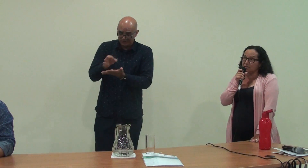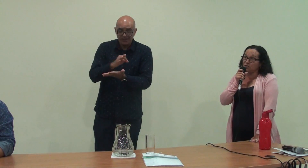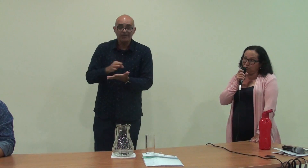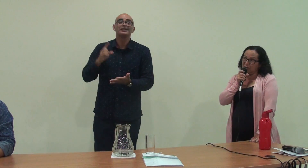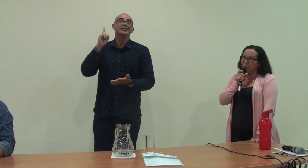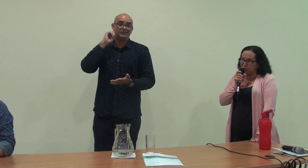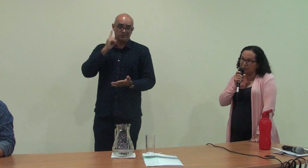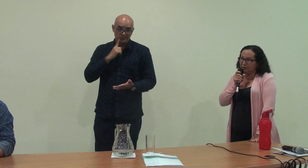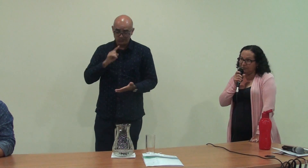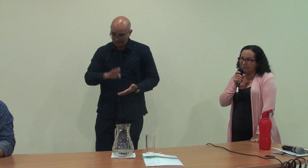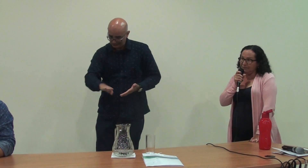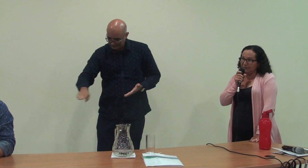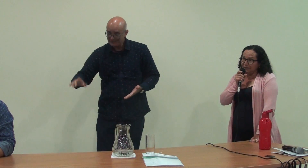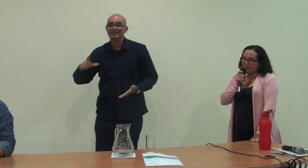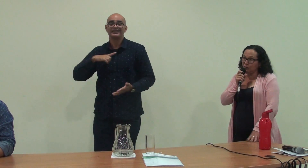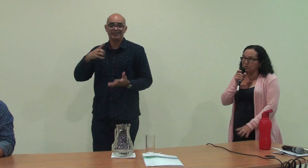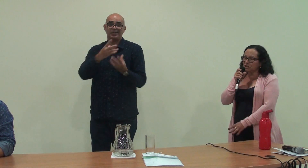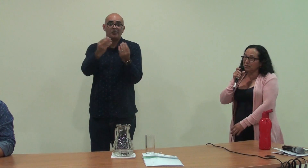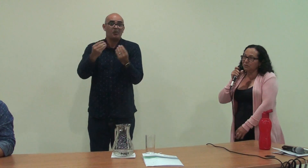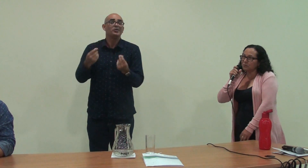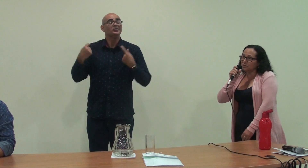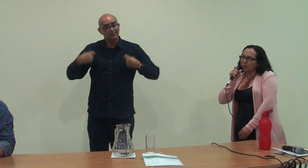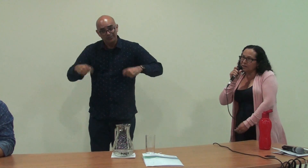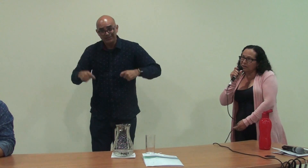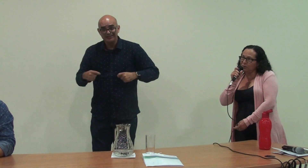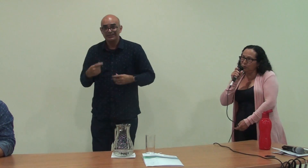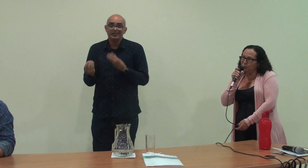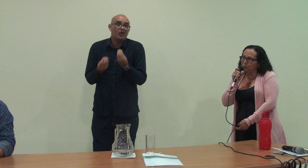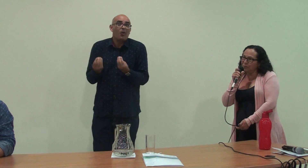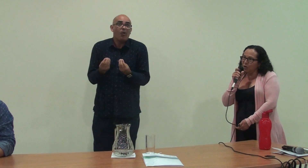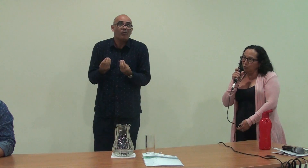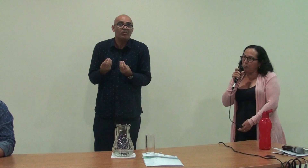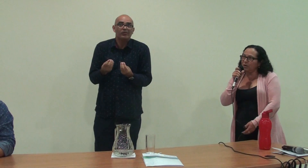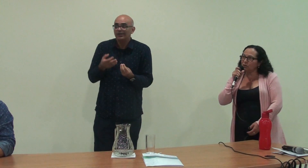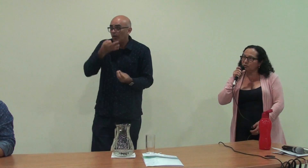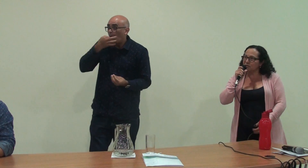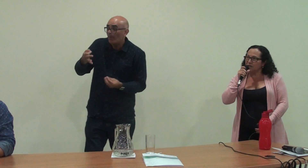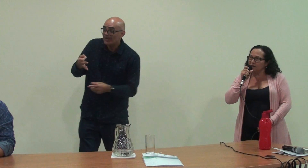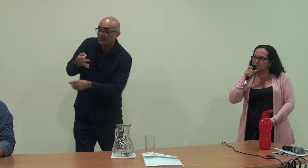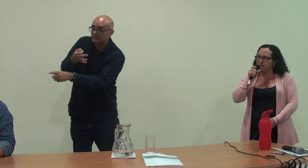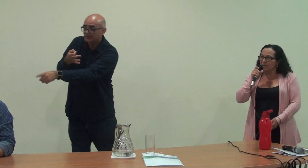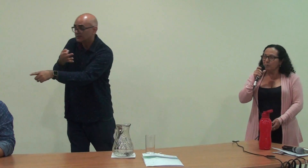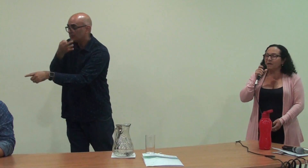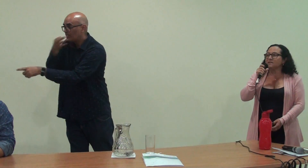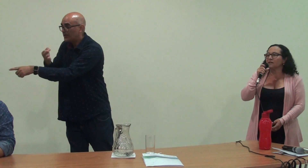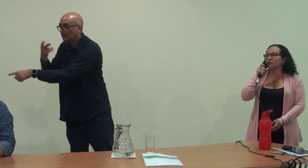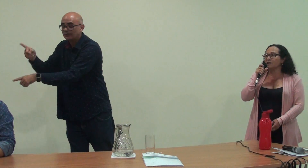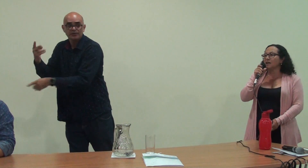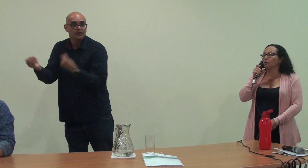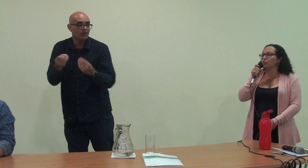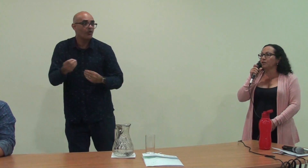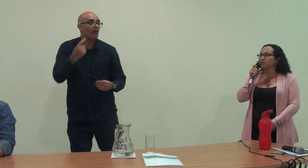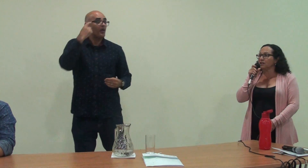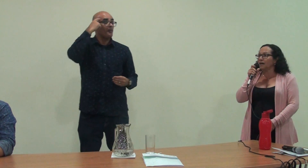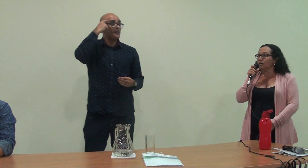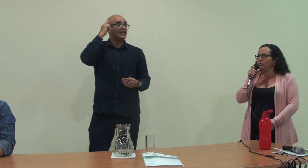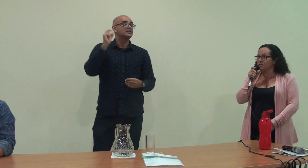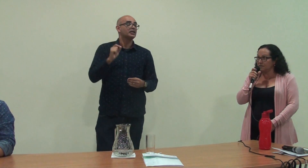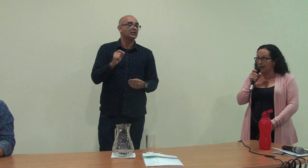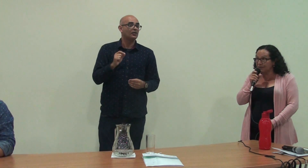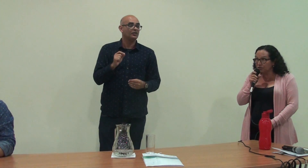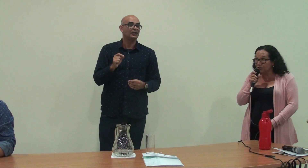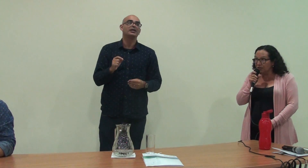de crianças surdas, é muita. Então a gente queria uma opinião de vocês, pensando que esse aluno vai